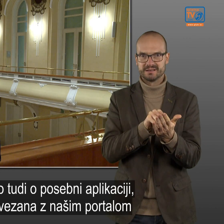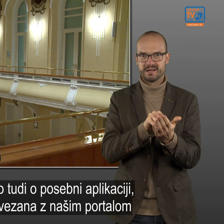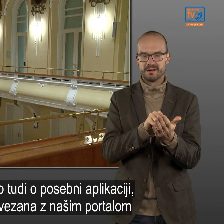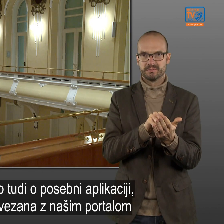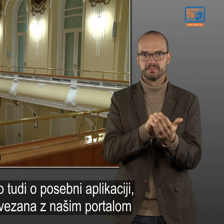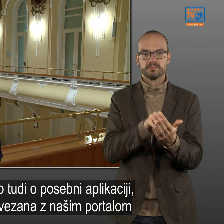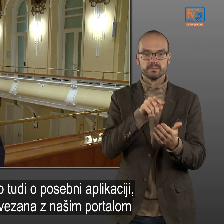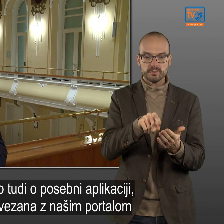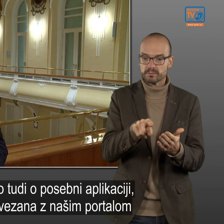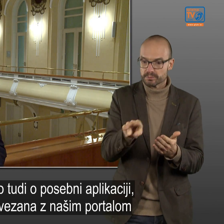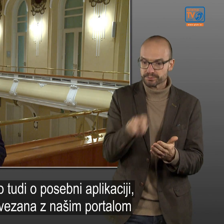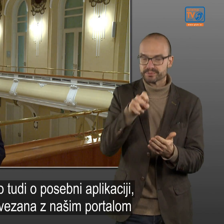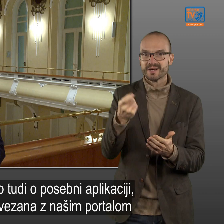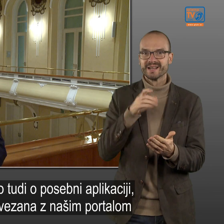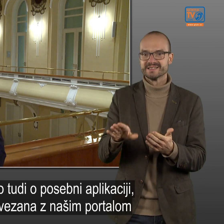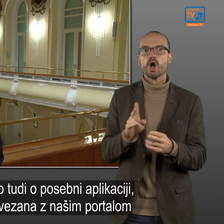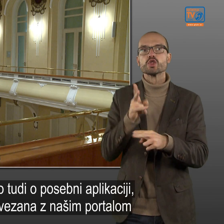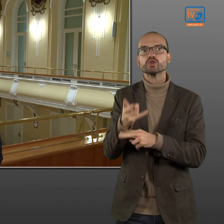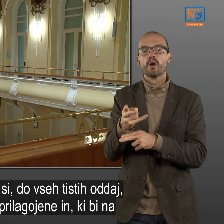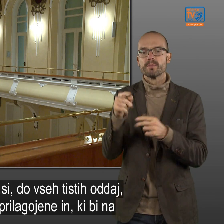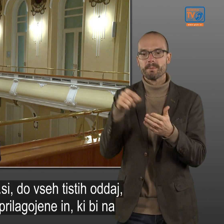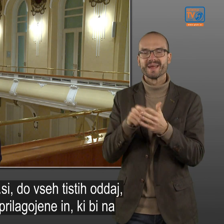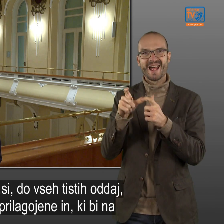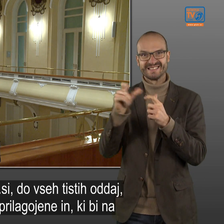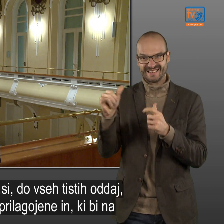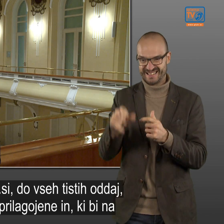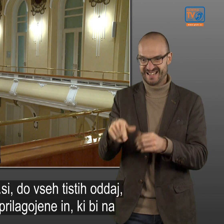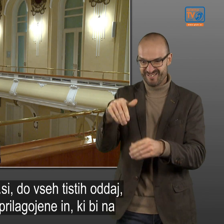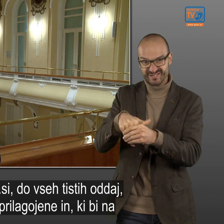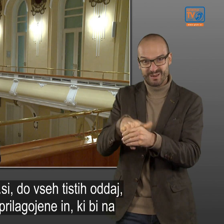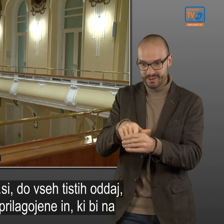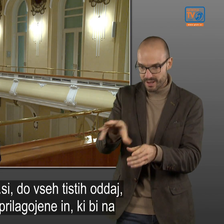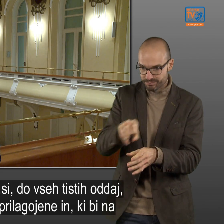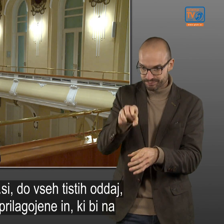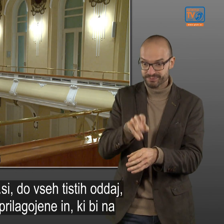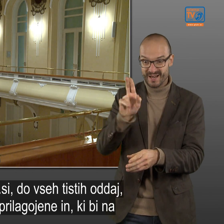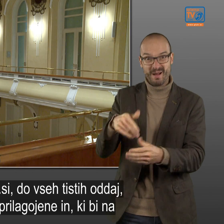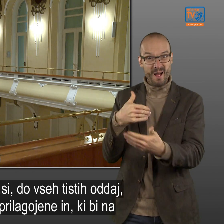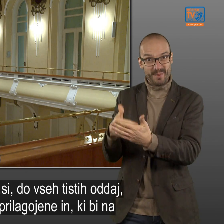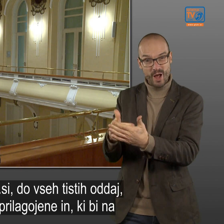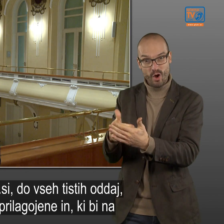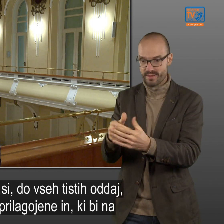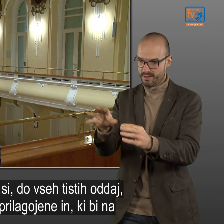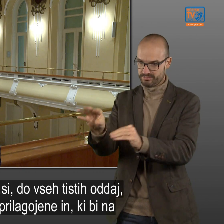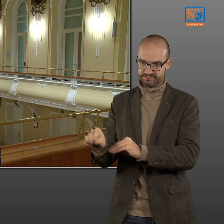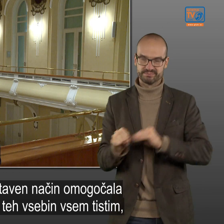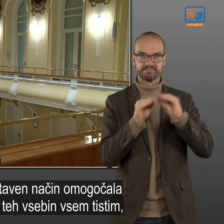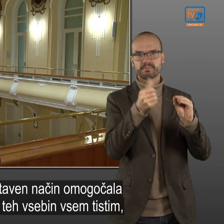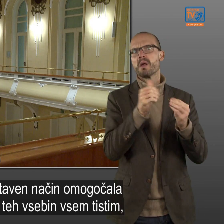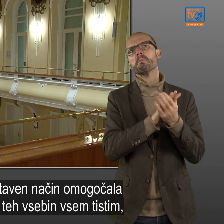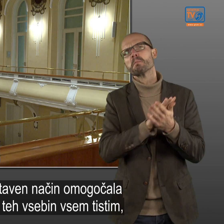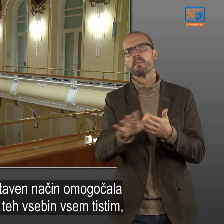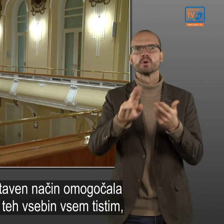bi črpala iz našega portala dostopno.si vse tiste oddaje, ki so že prilagojene in ki bi na